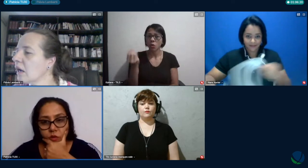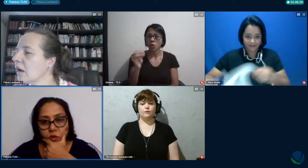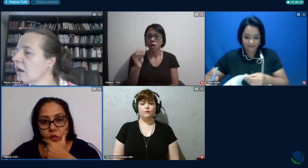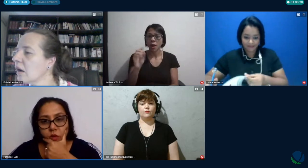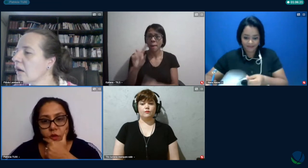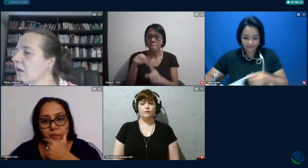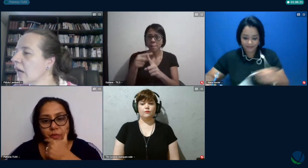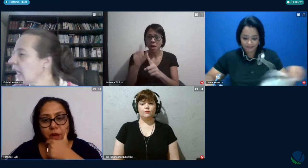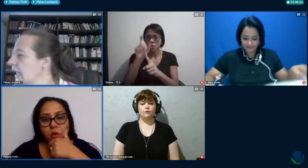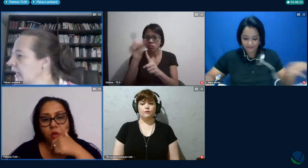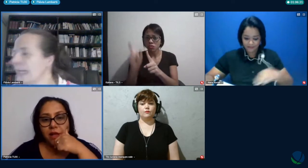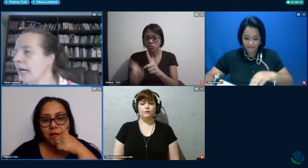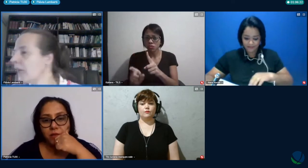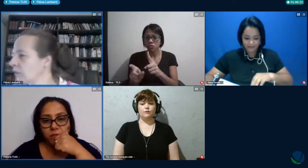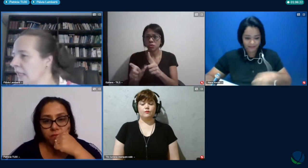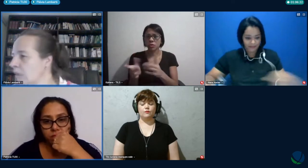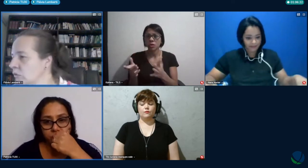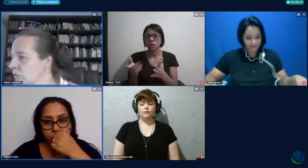campo?